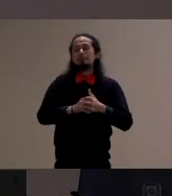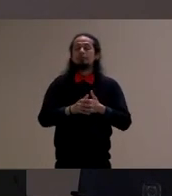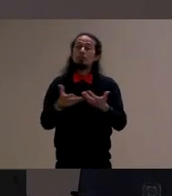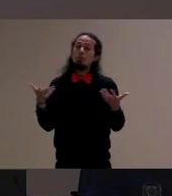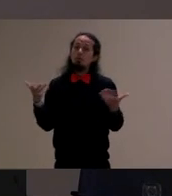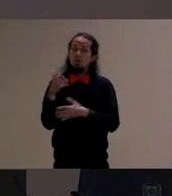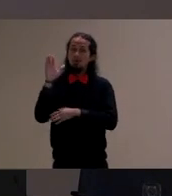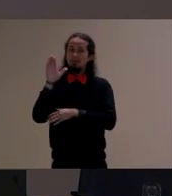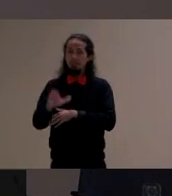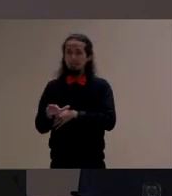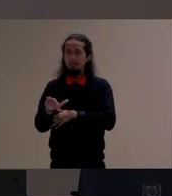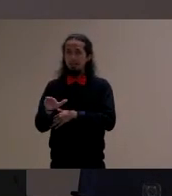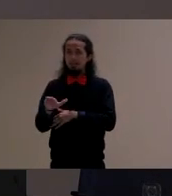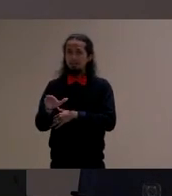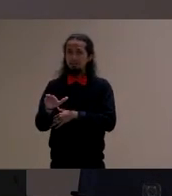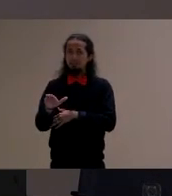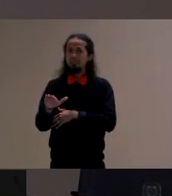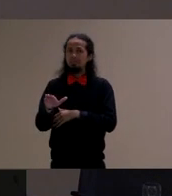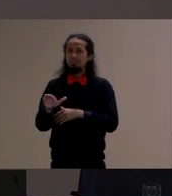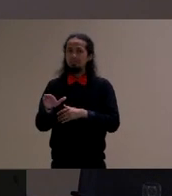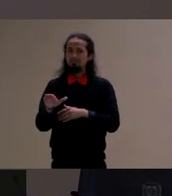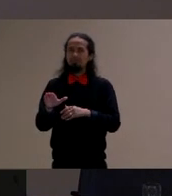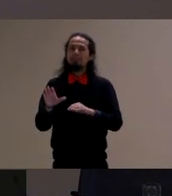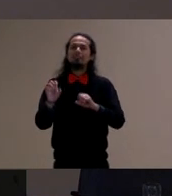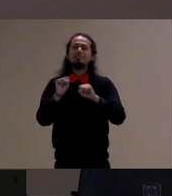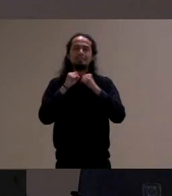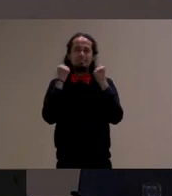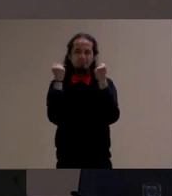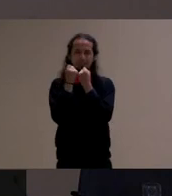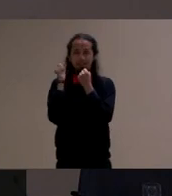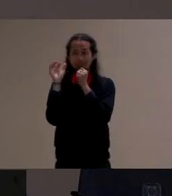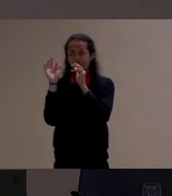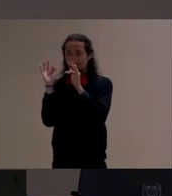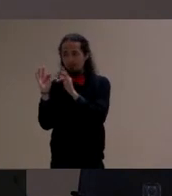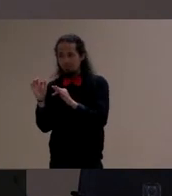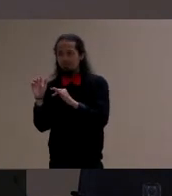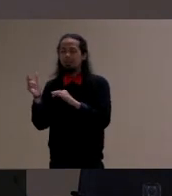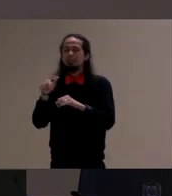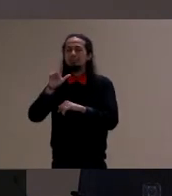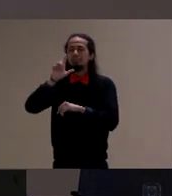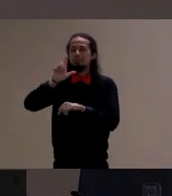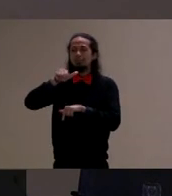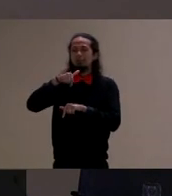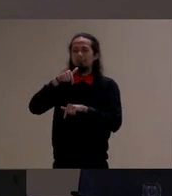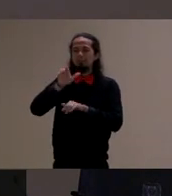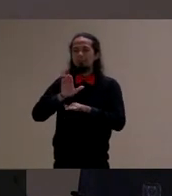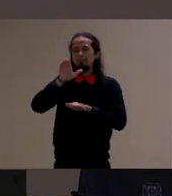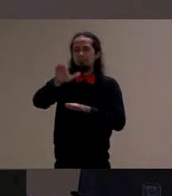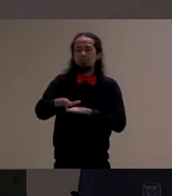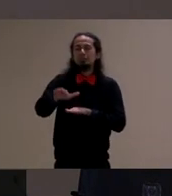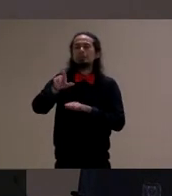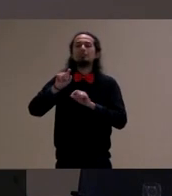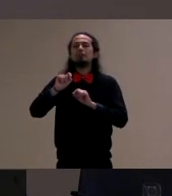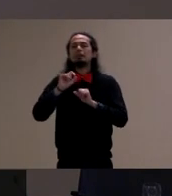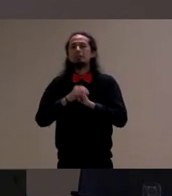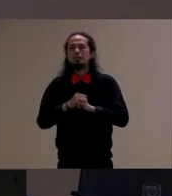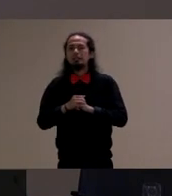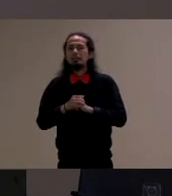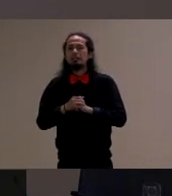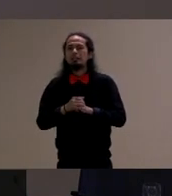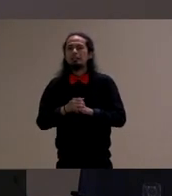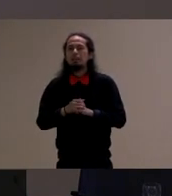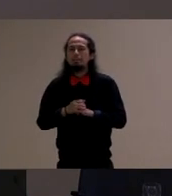hoje à tarde ao final desse seminário Ou passa o seguinte o ar continuidade desse processo de recontextualização que